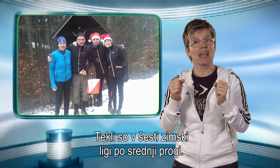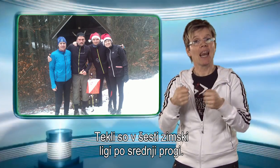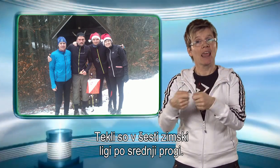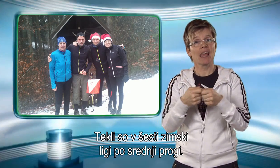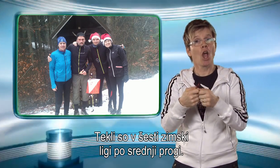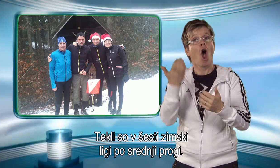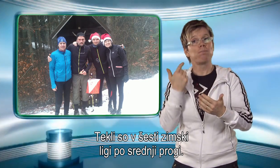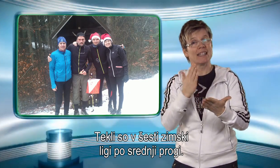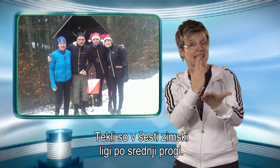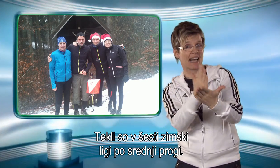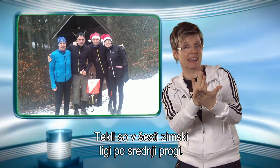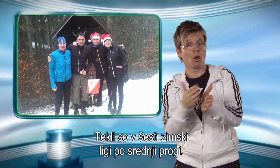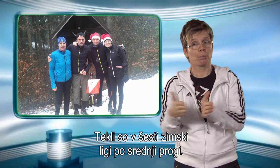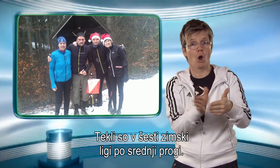po srednji progi.